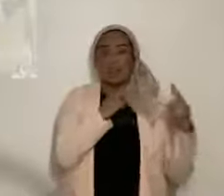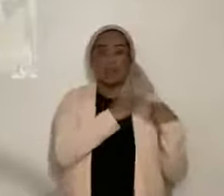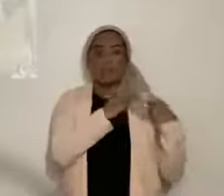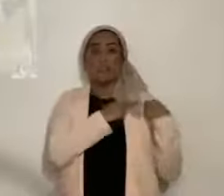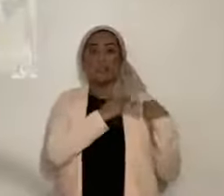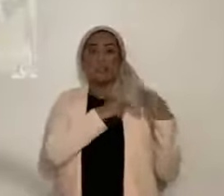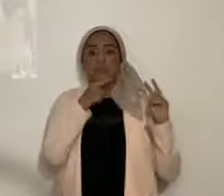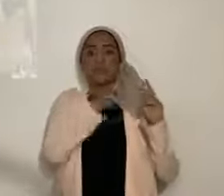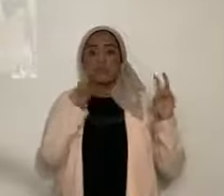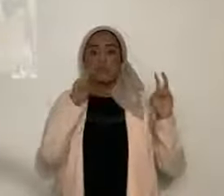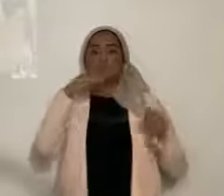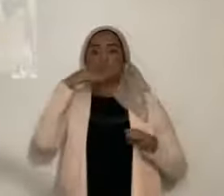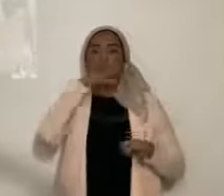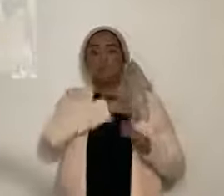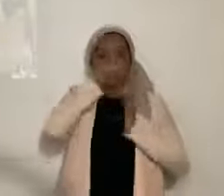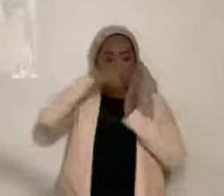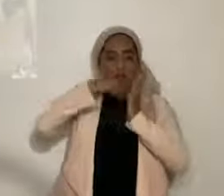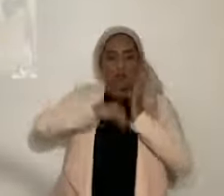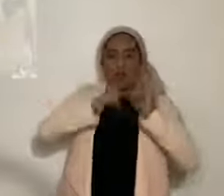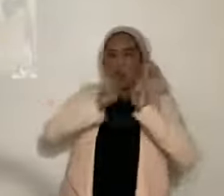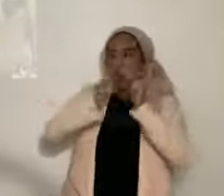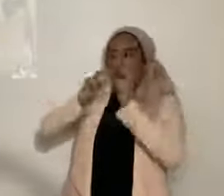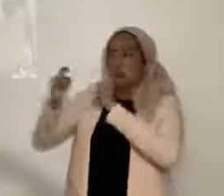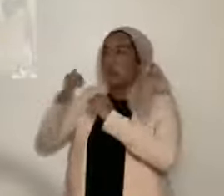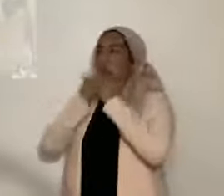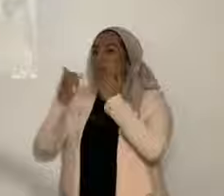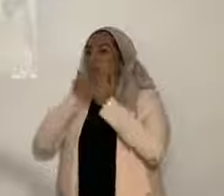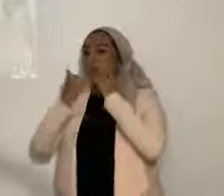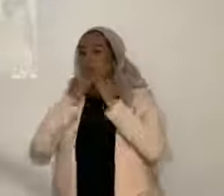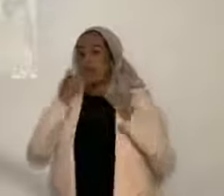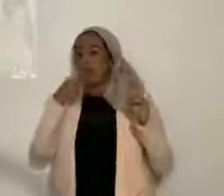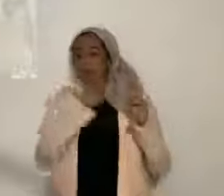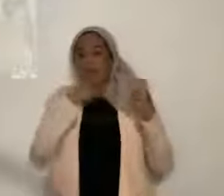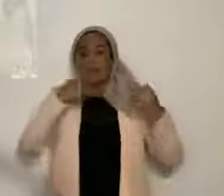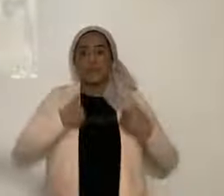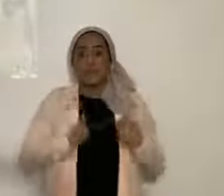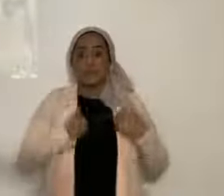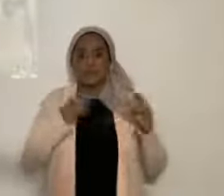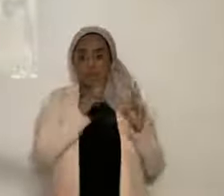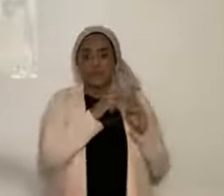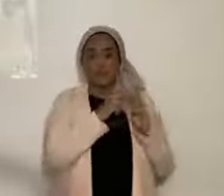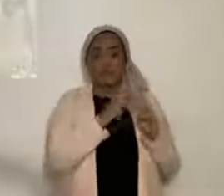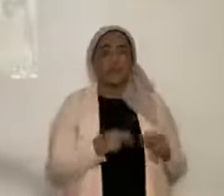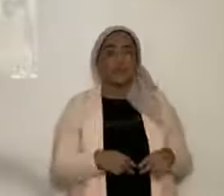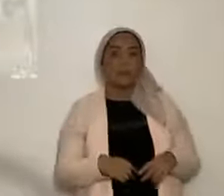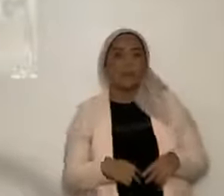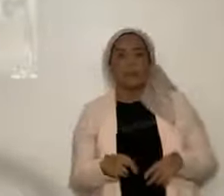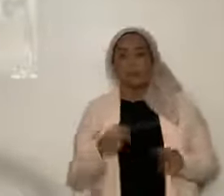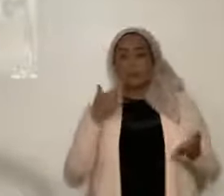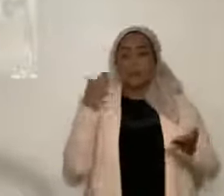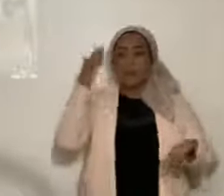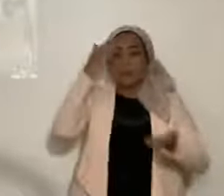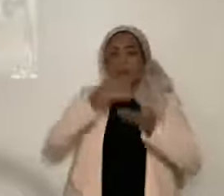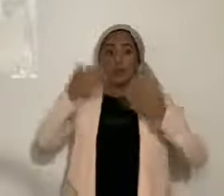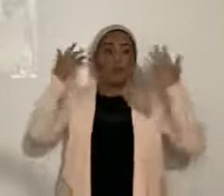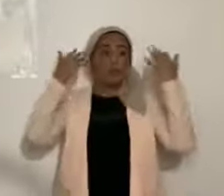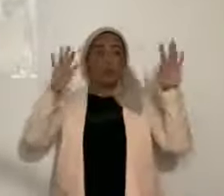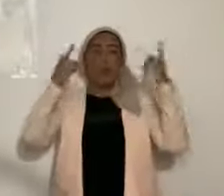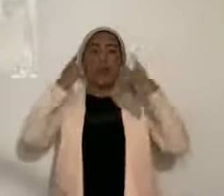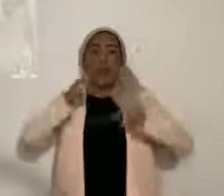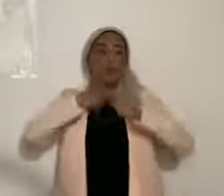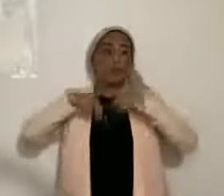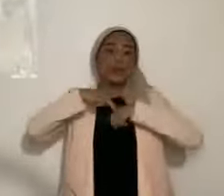cartas, o cuando menos, mínimo estos dos, o llegaron a decir, miren, ya sucedió la